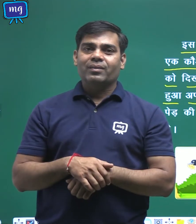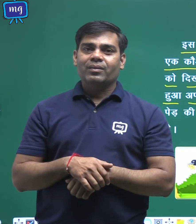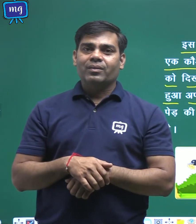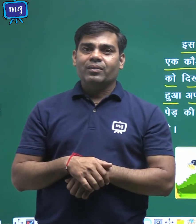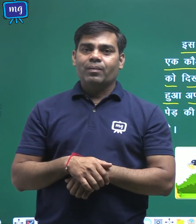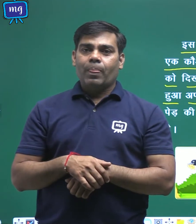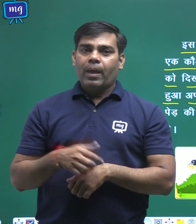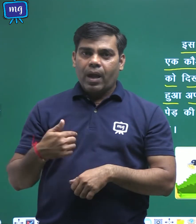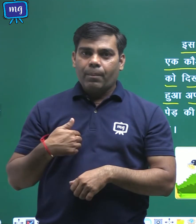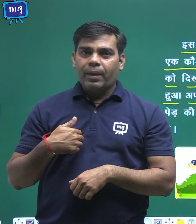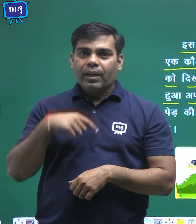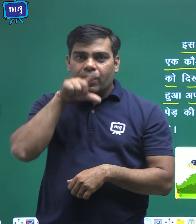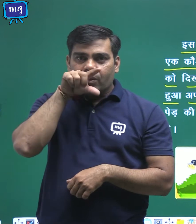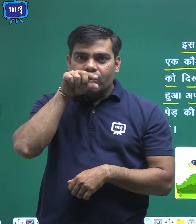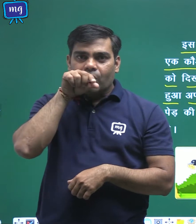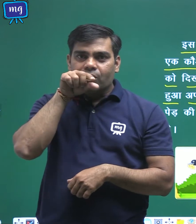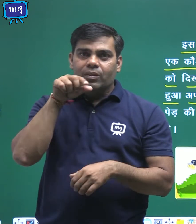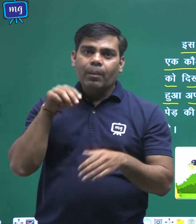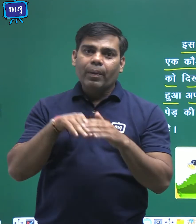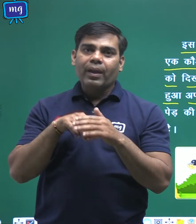अपनी चोंच में